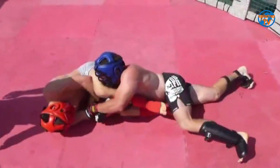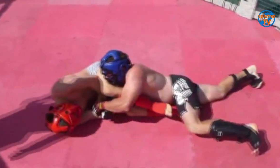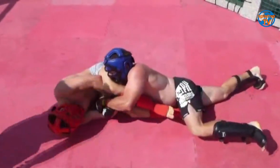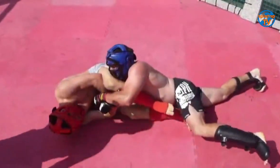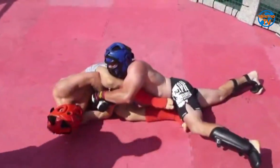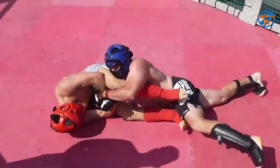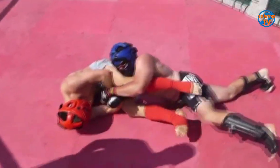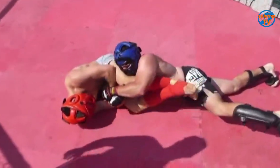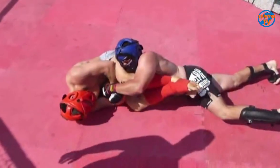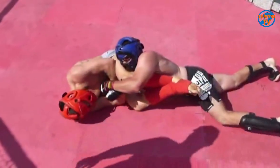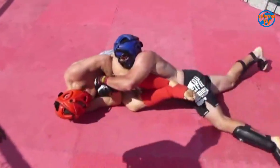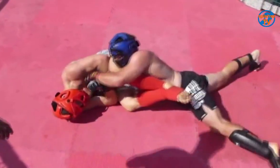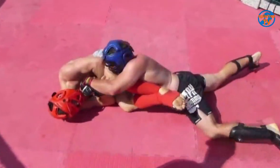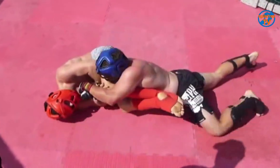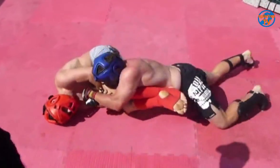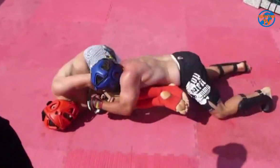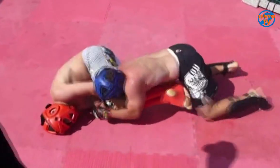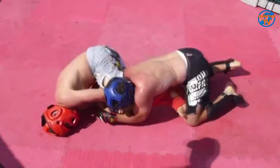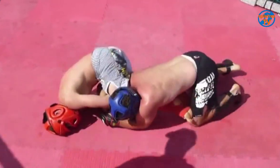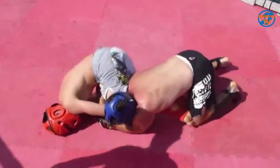To. Globi Roka. Oko Movca, ajde.